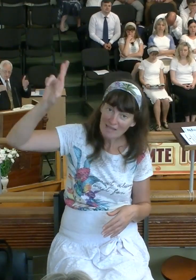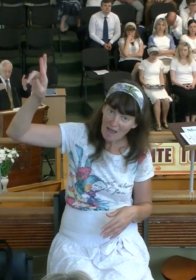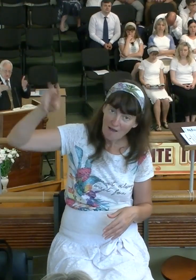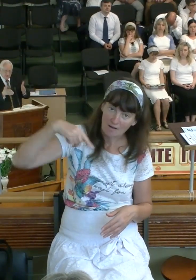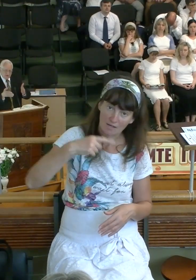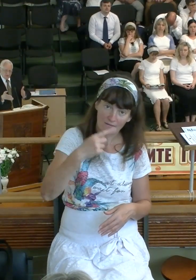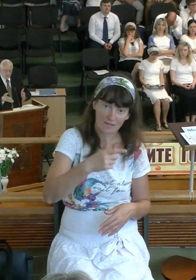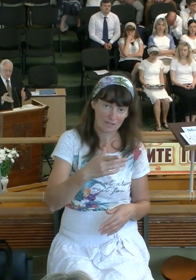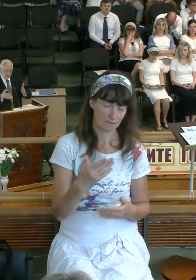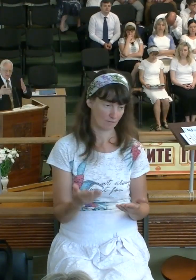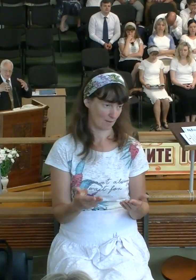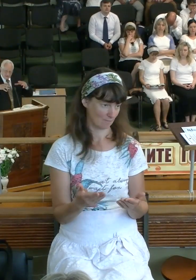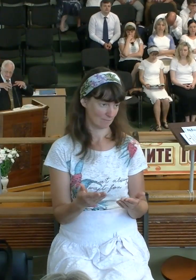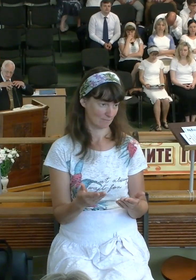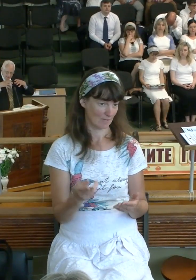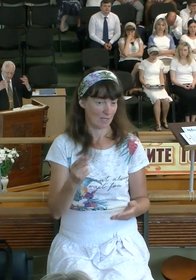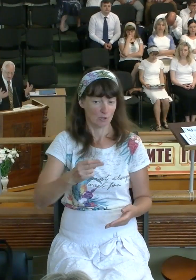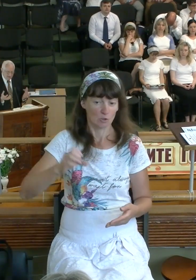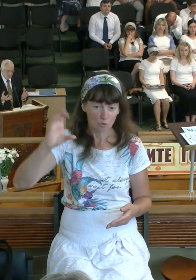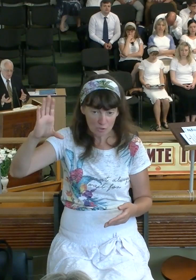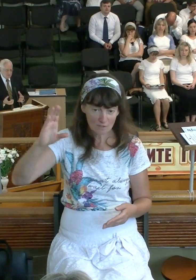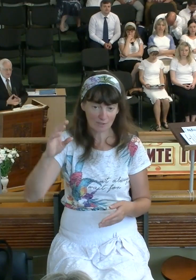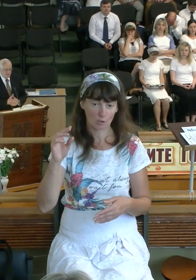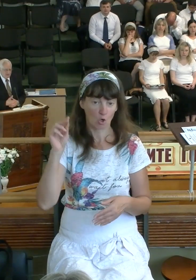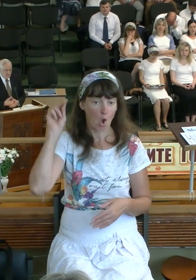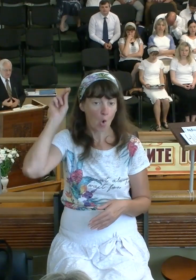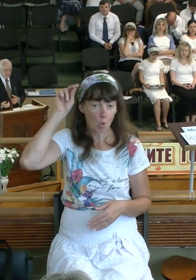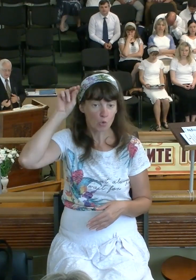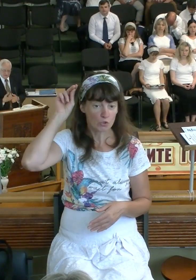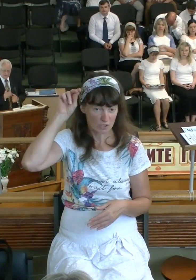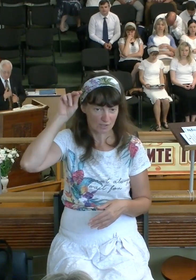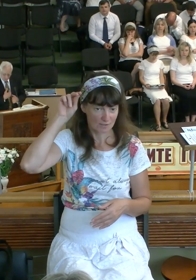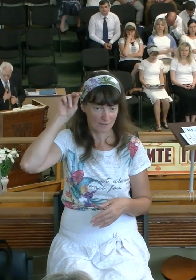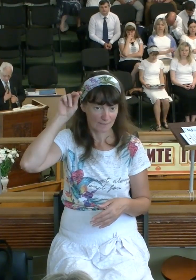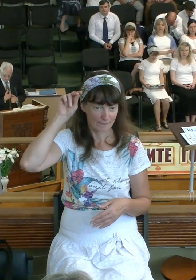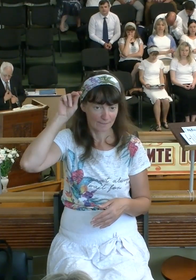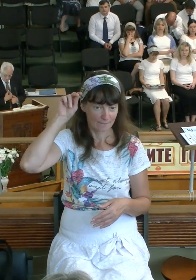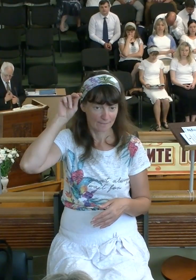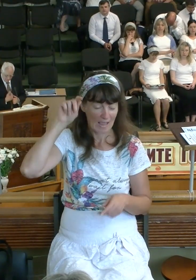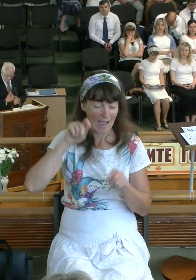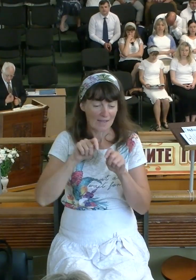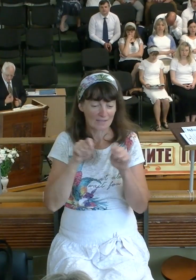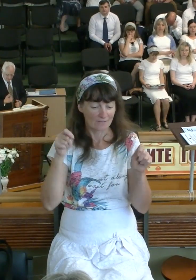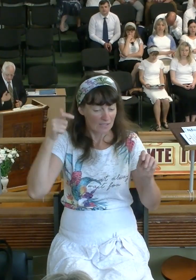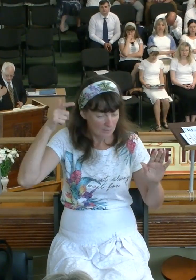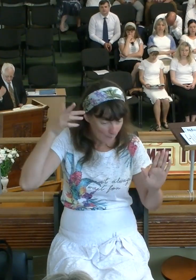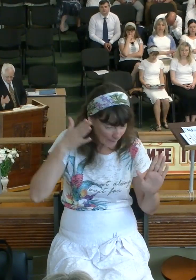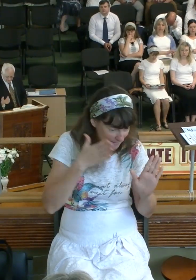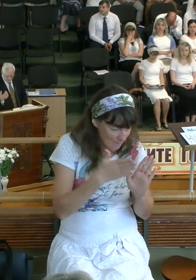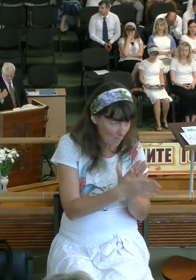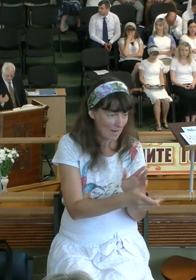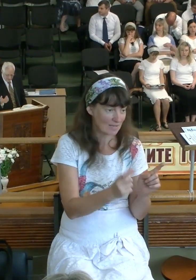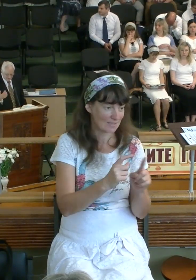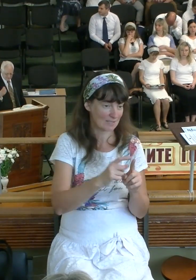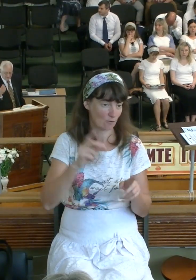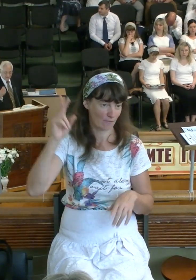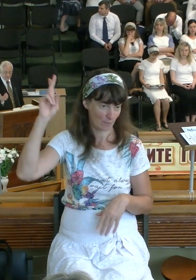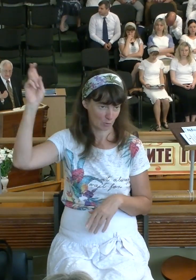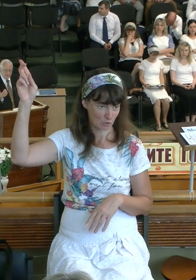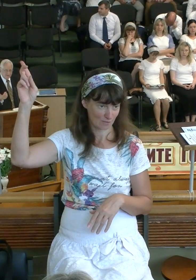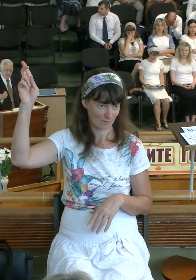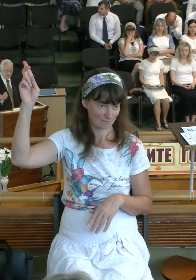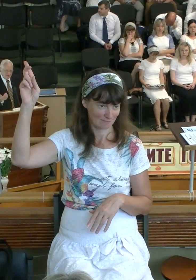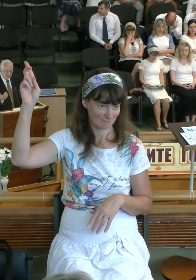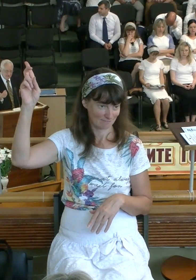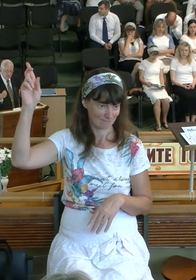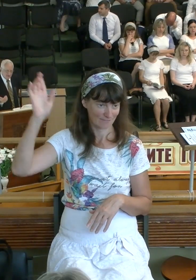ведет учение, раскрывает учение Иисуса Христа Духу нашему. И 16 глава,